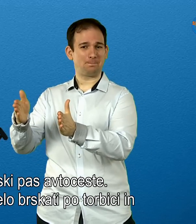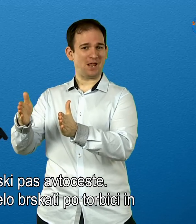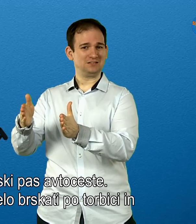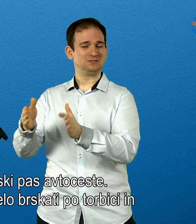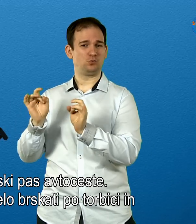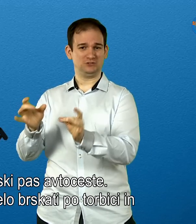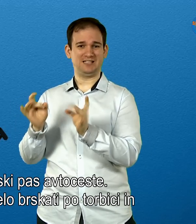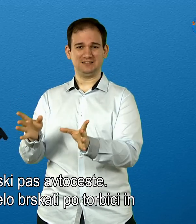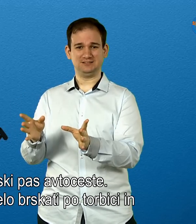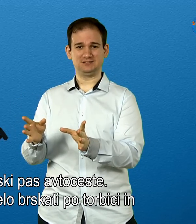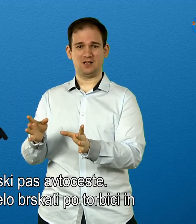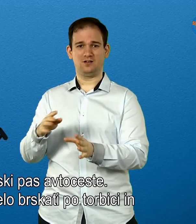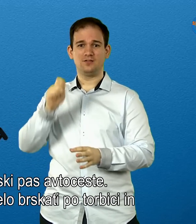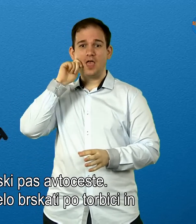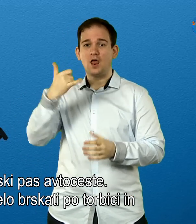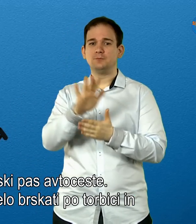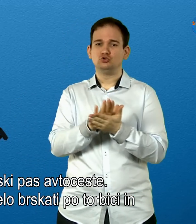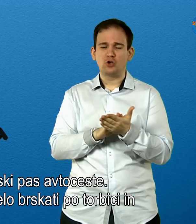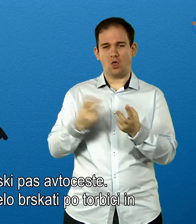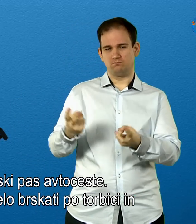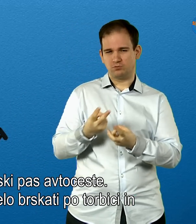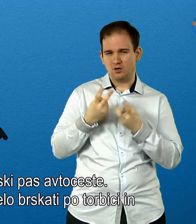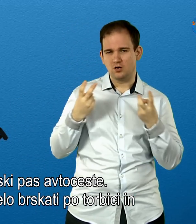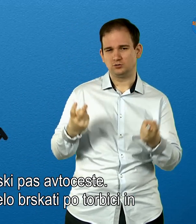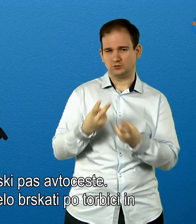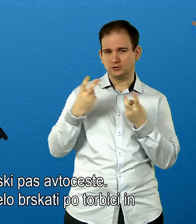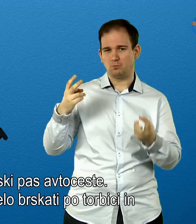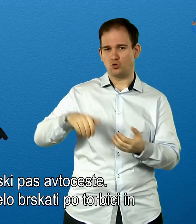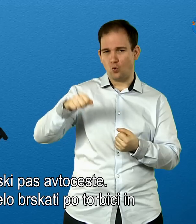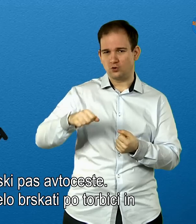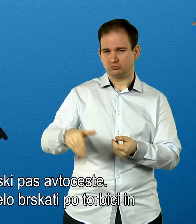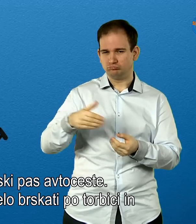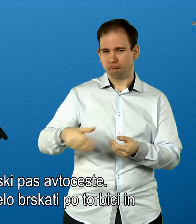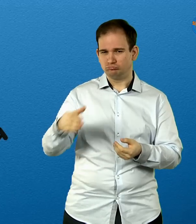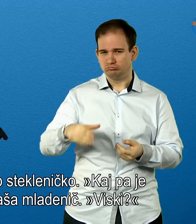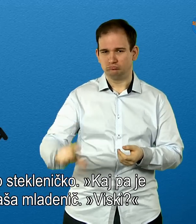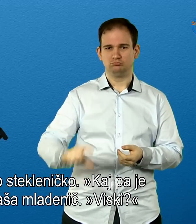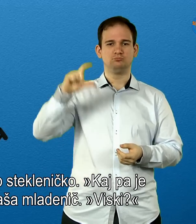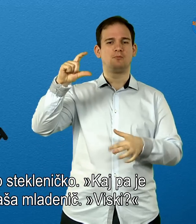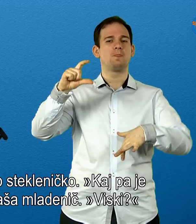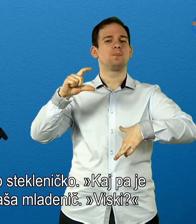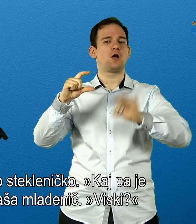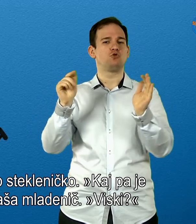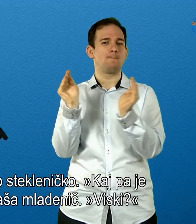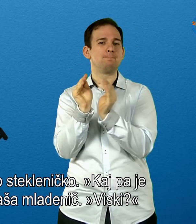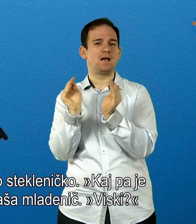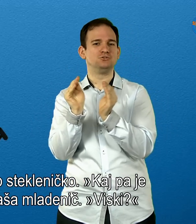avtoceste. Dekle je pričelo brskati po torbici in izvleklo manjšo stekleničko.